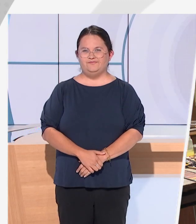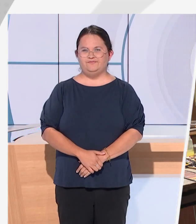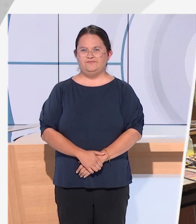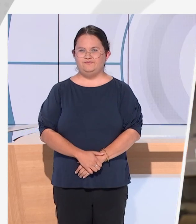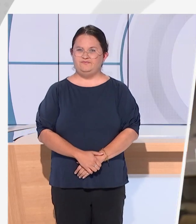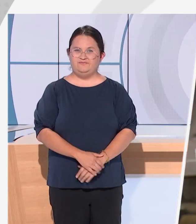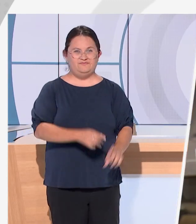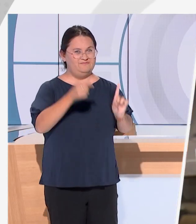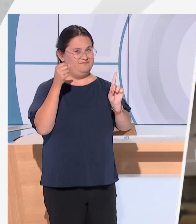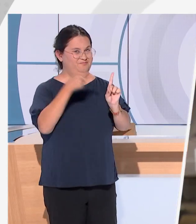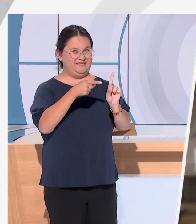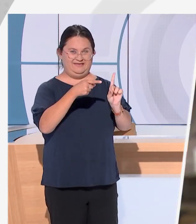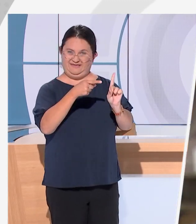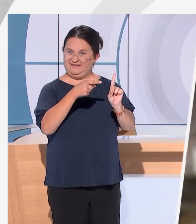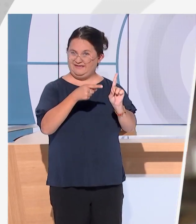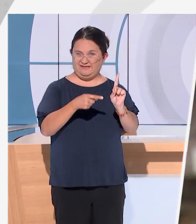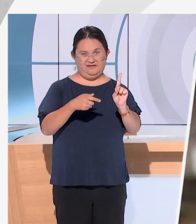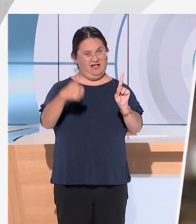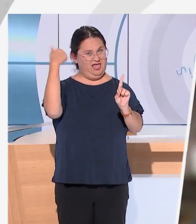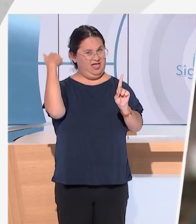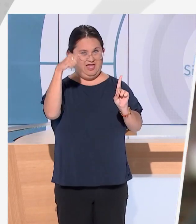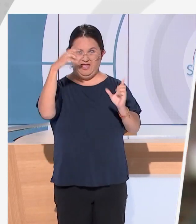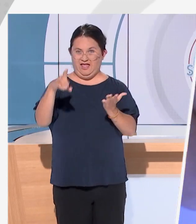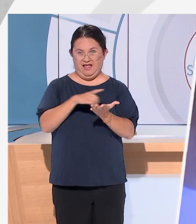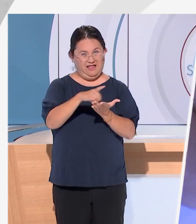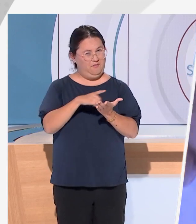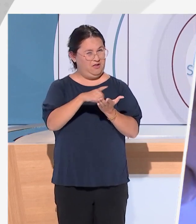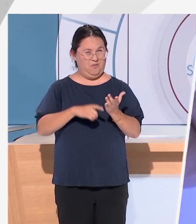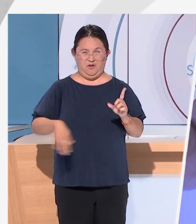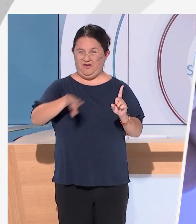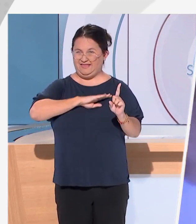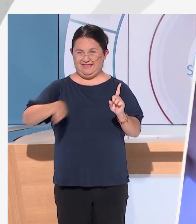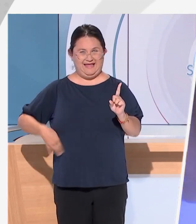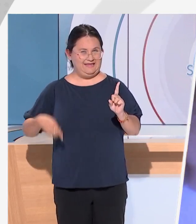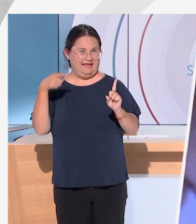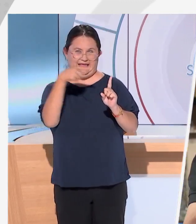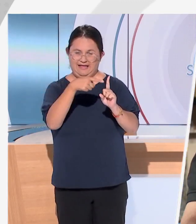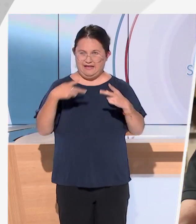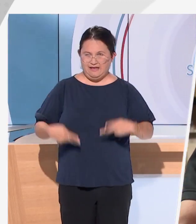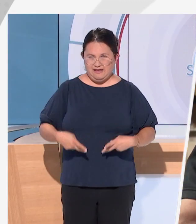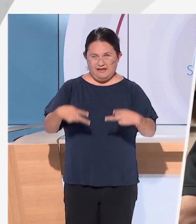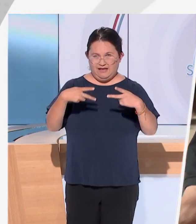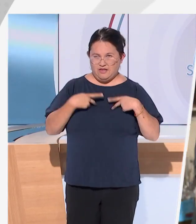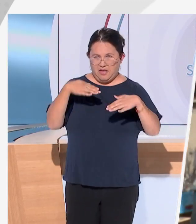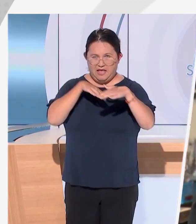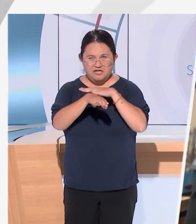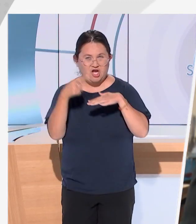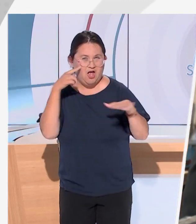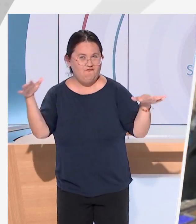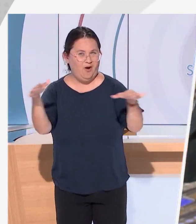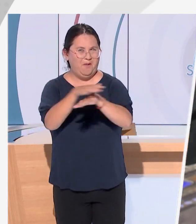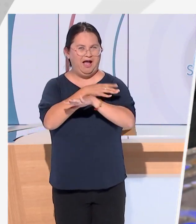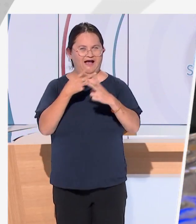C'est le dernier maître verrier de Corrèze. Dans cet atelier discret sur les hauteurs de Tulle, Jean-Marie Basset redonne vie aux